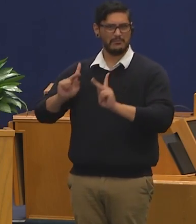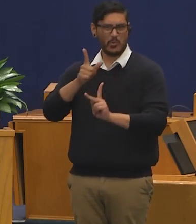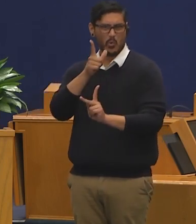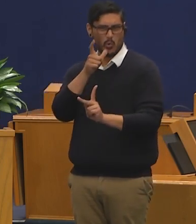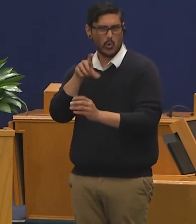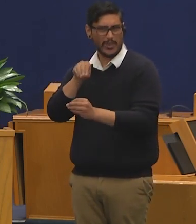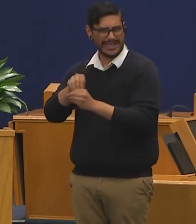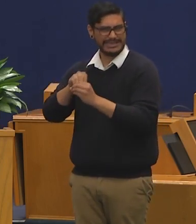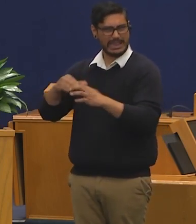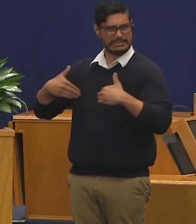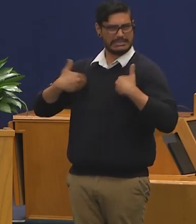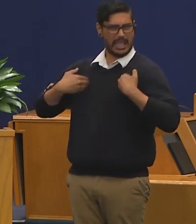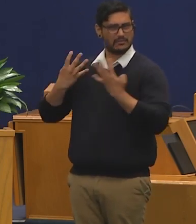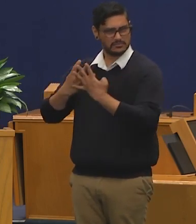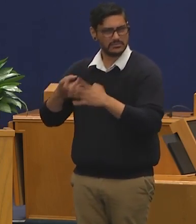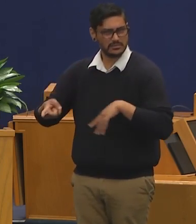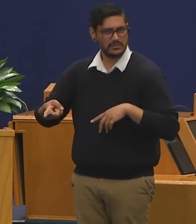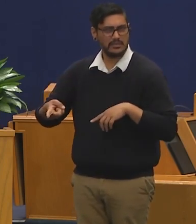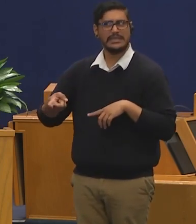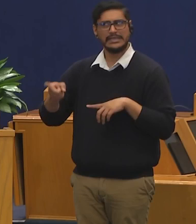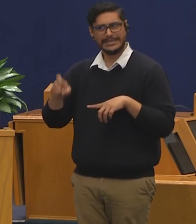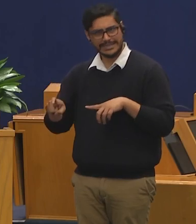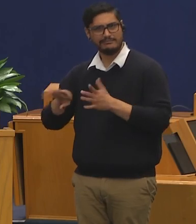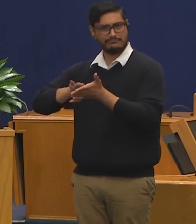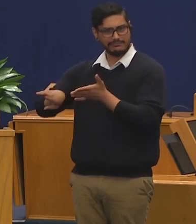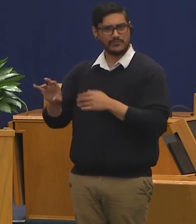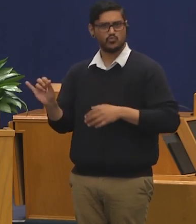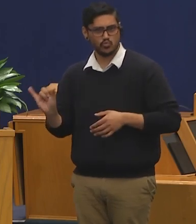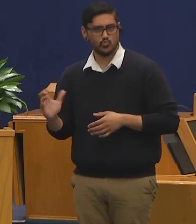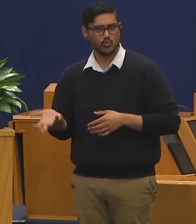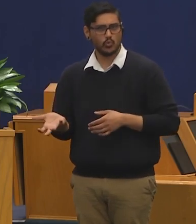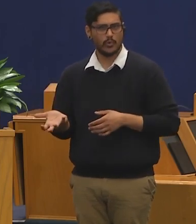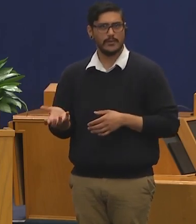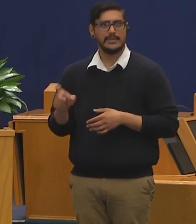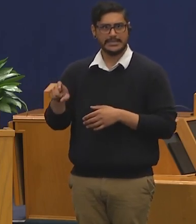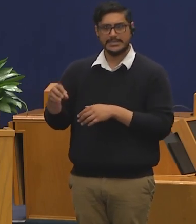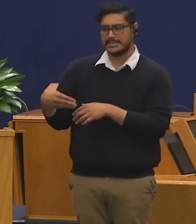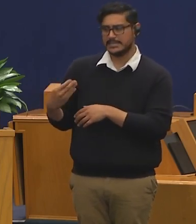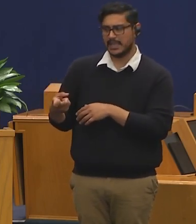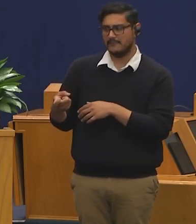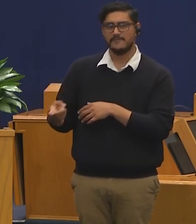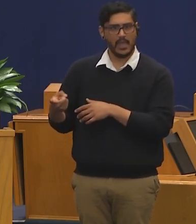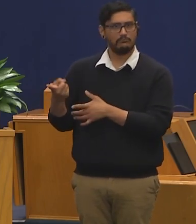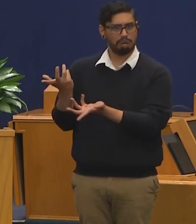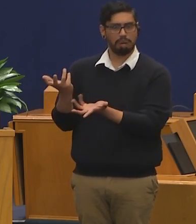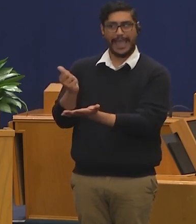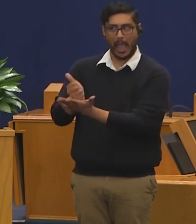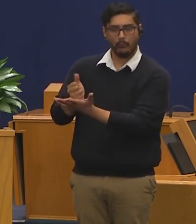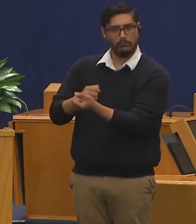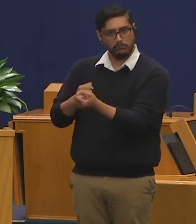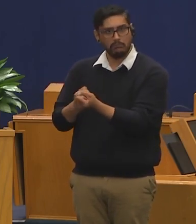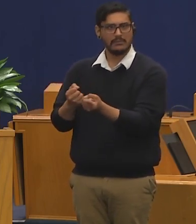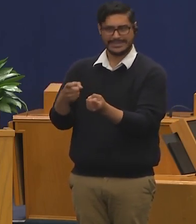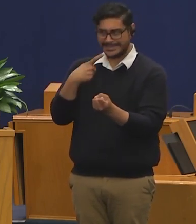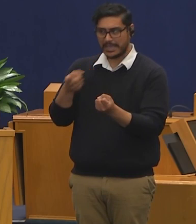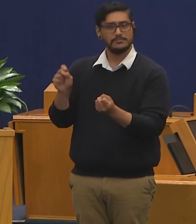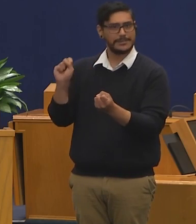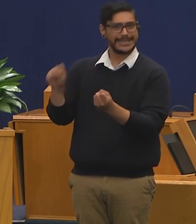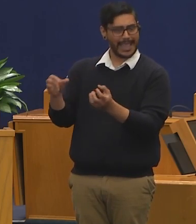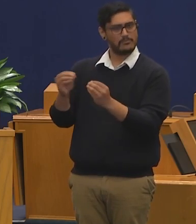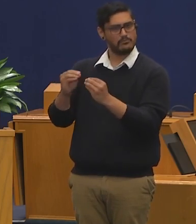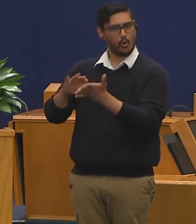juveniles que están también en el cárcel. También darles un apoyo, pues que puedan salir más pronto